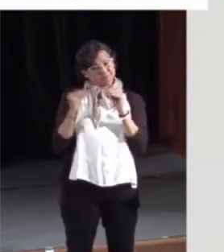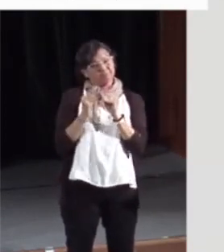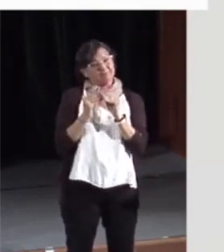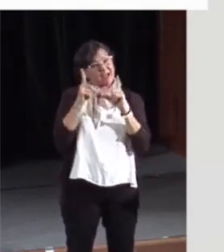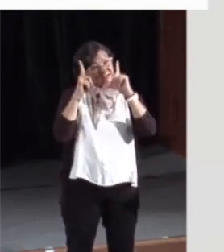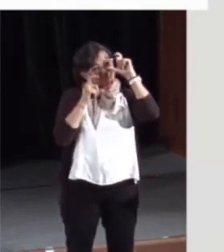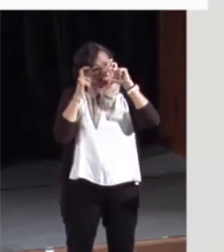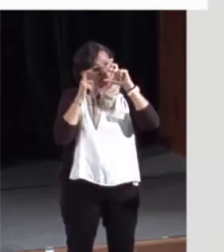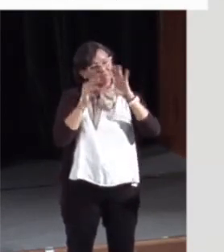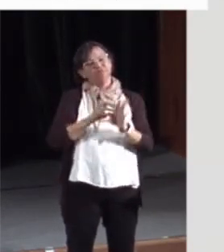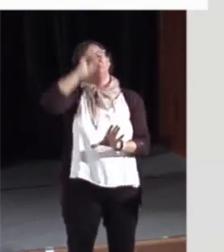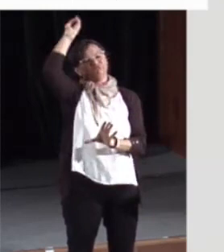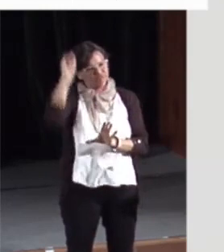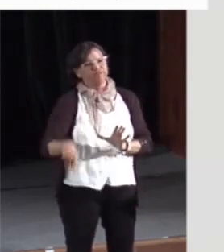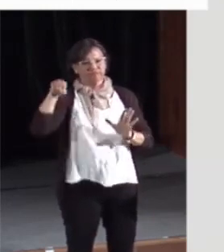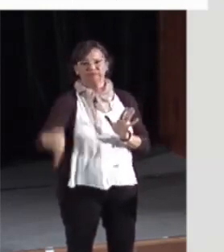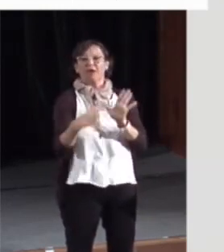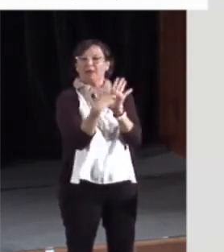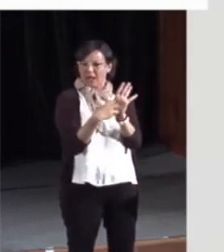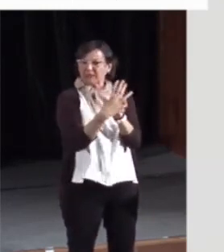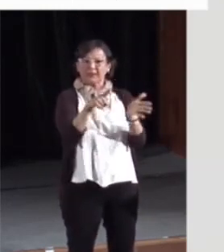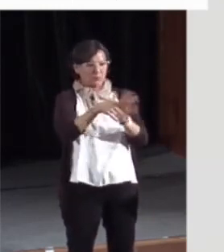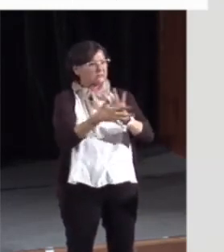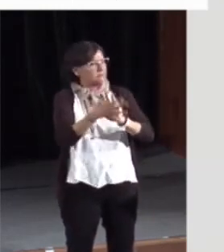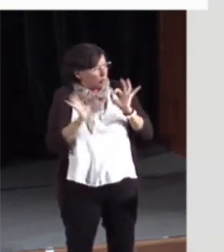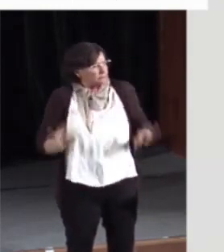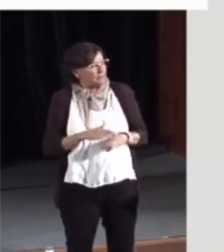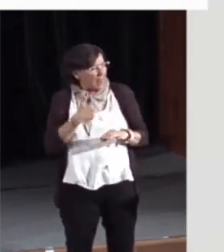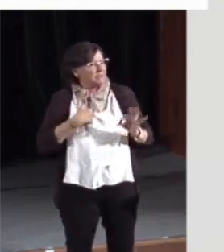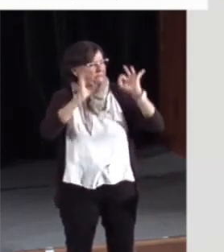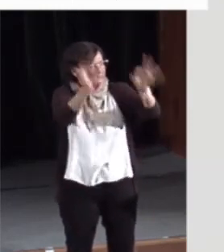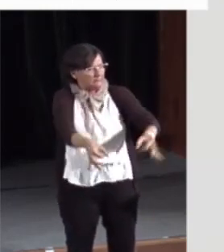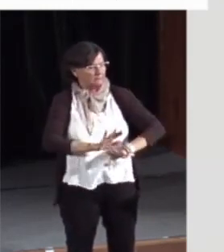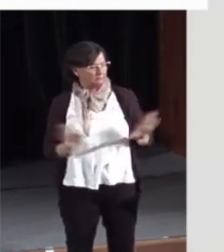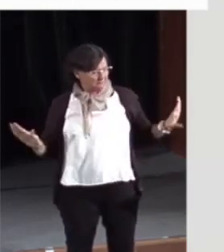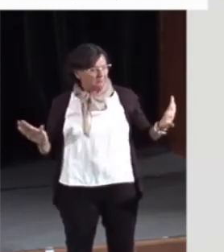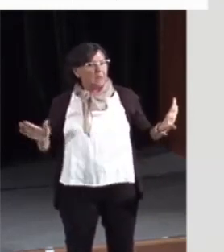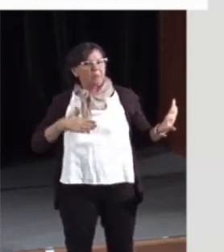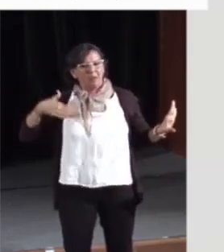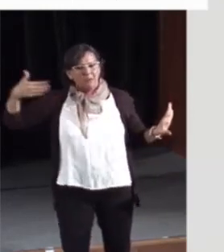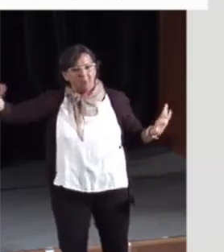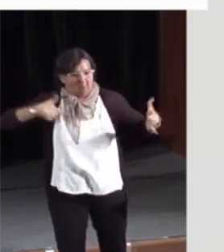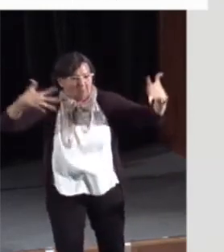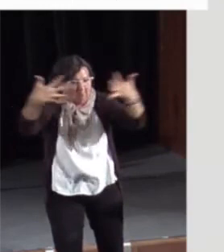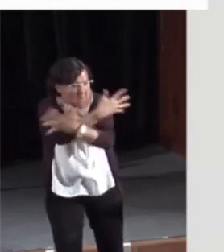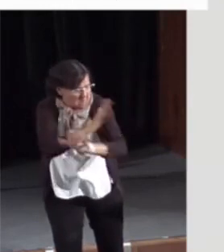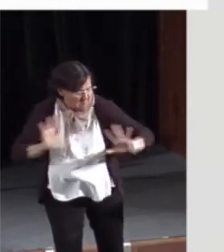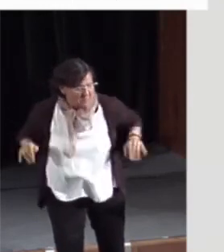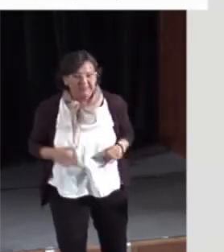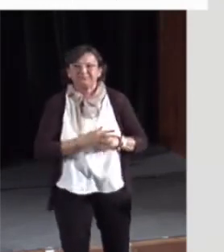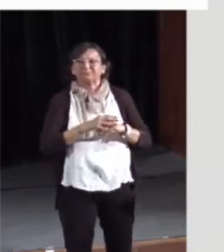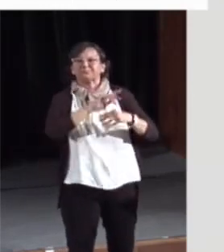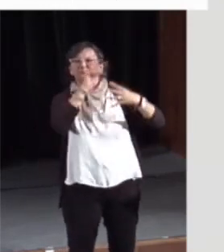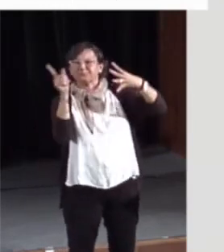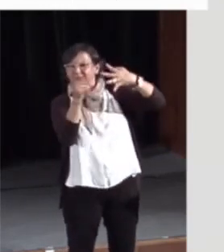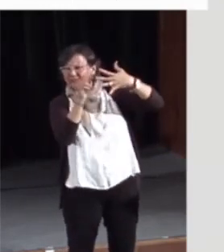componente no manual es imprescindible en los parámetros del signo y que por lo tanto forma parte de la gramática de la